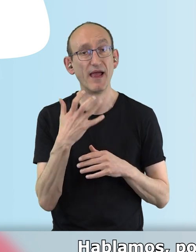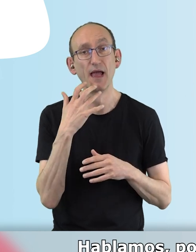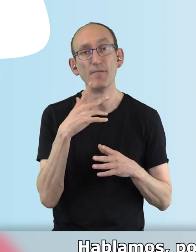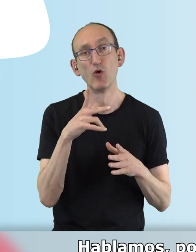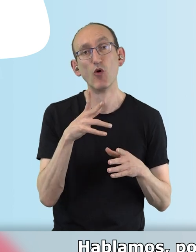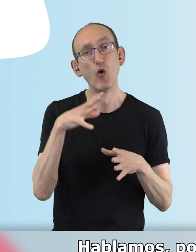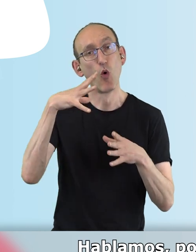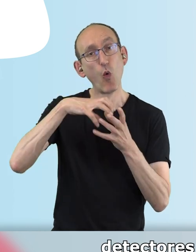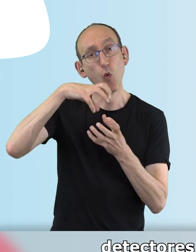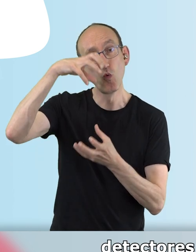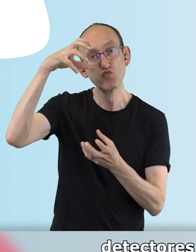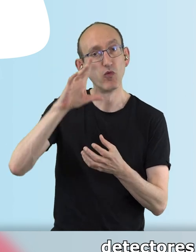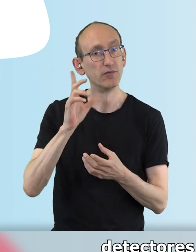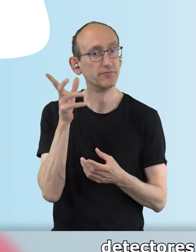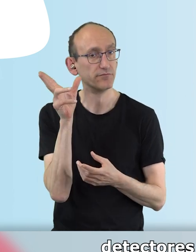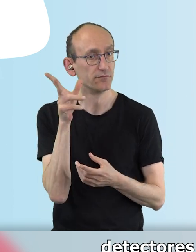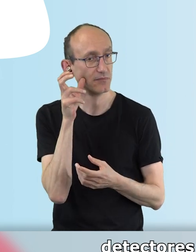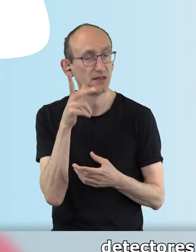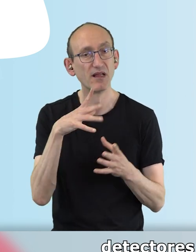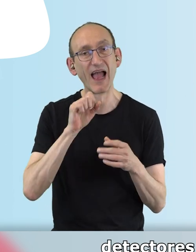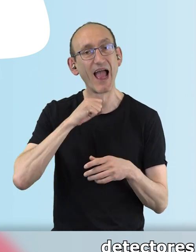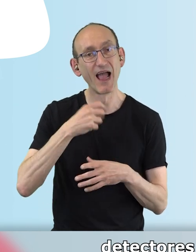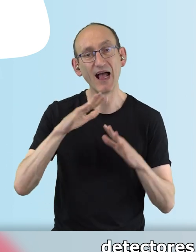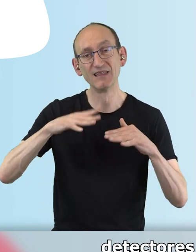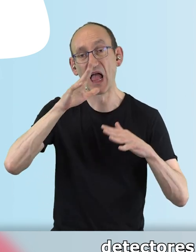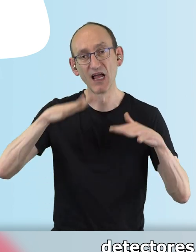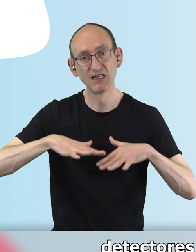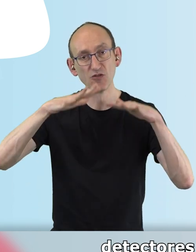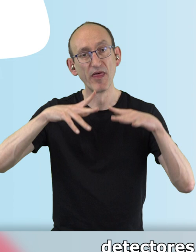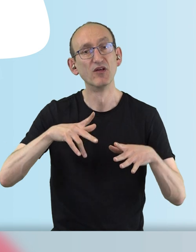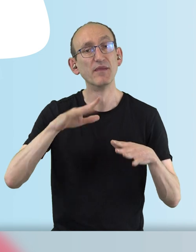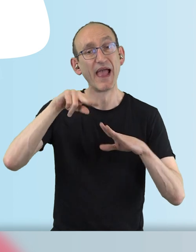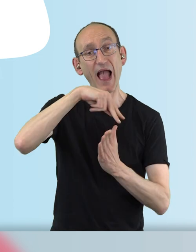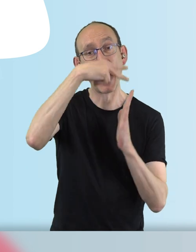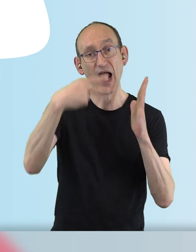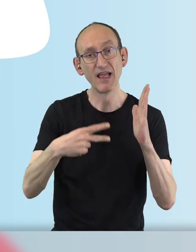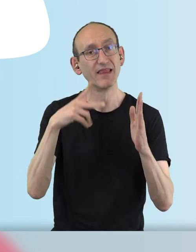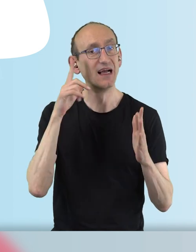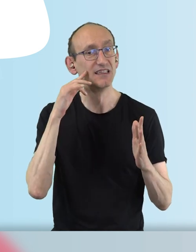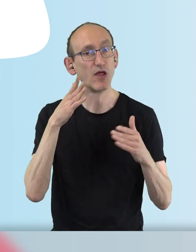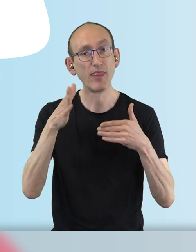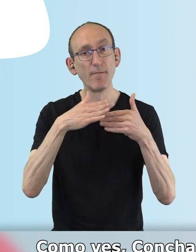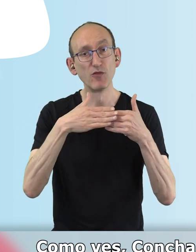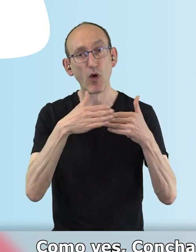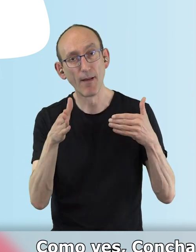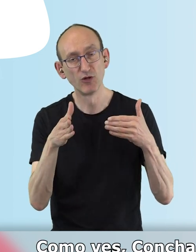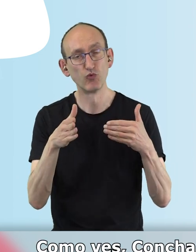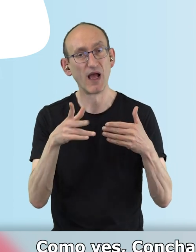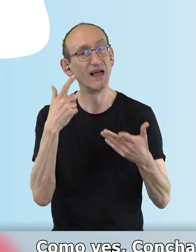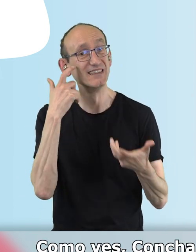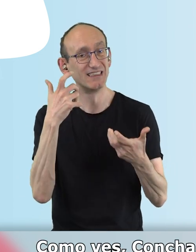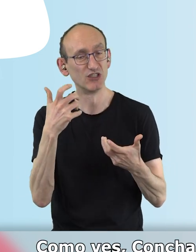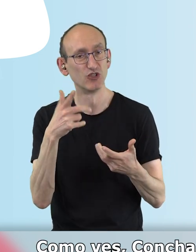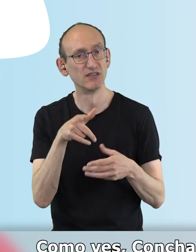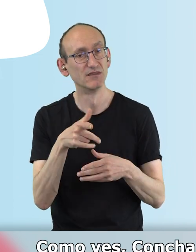de detectores de humo, detectores de gas, de inundación, sensores de caídas, de apertura de puertas. Como ves,